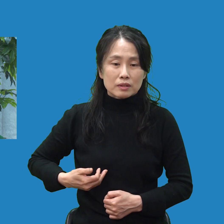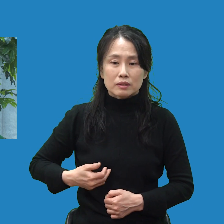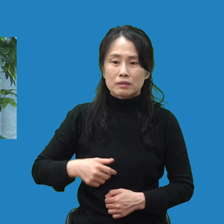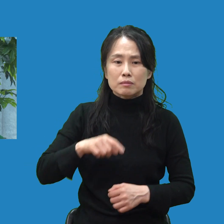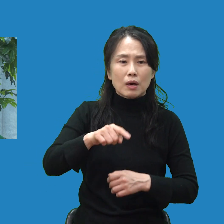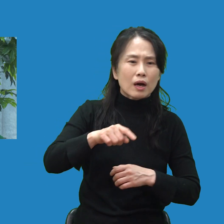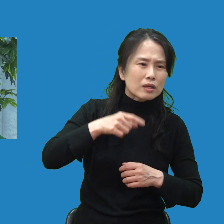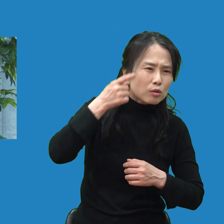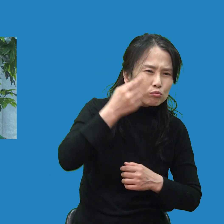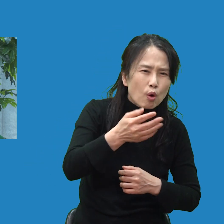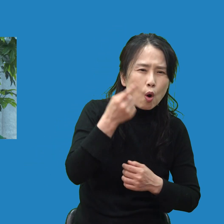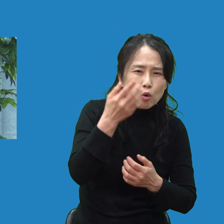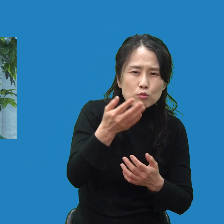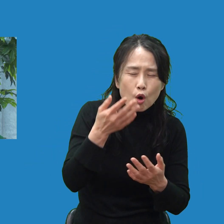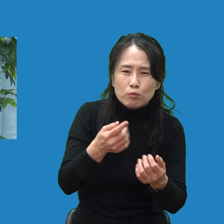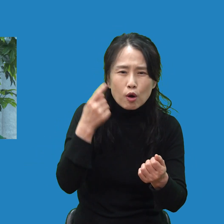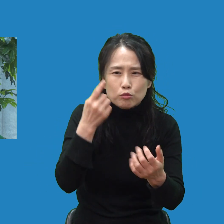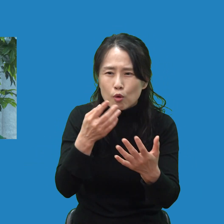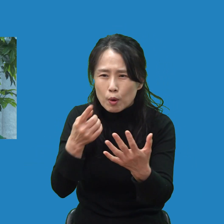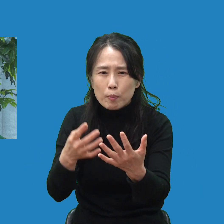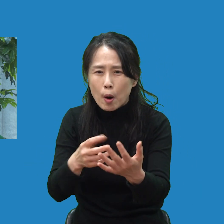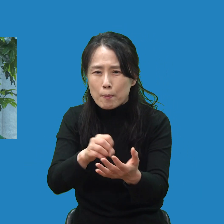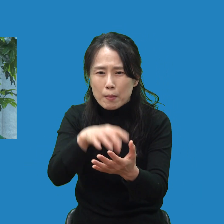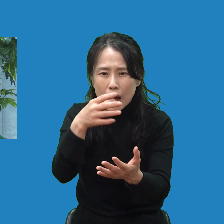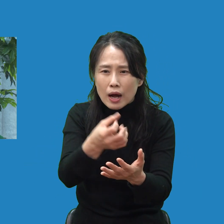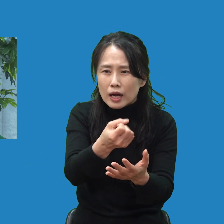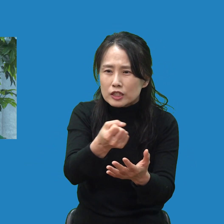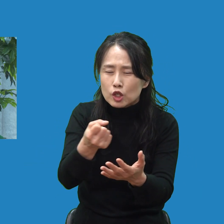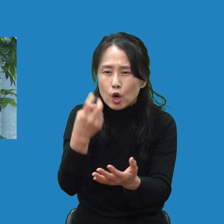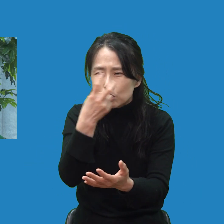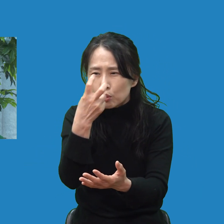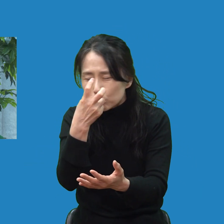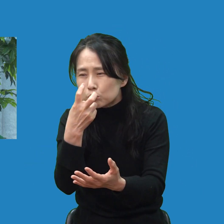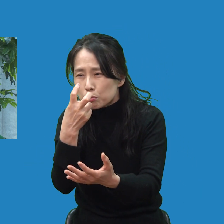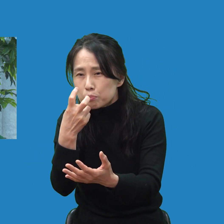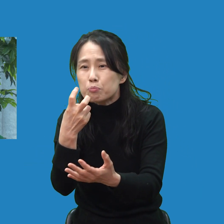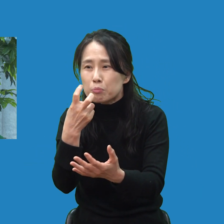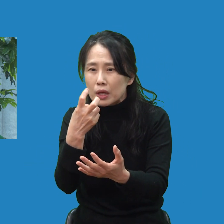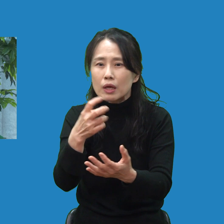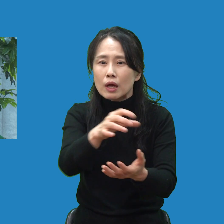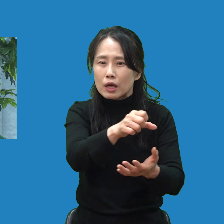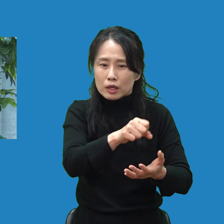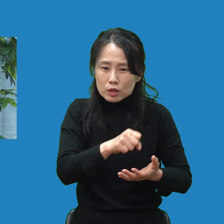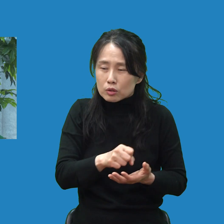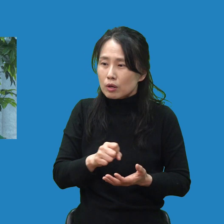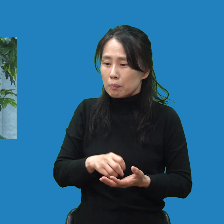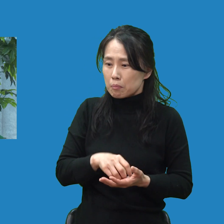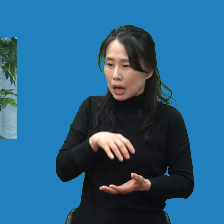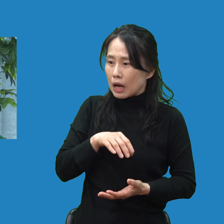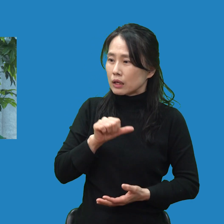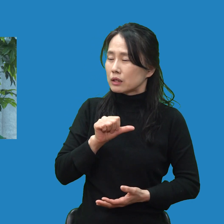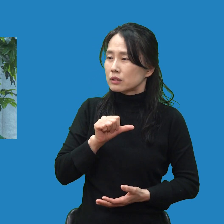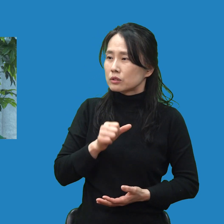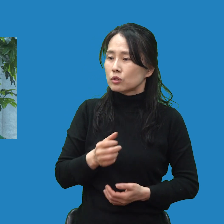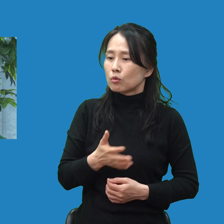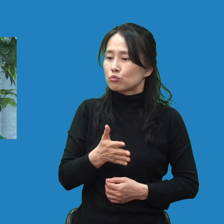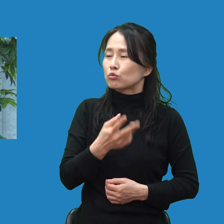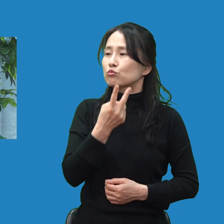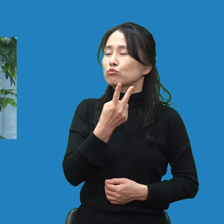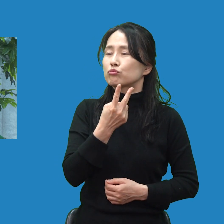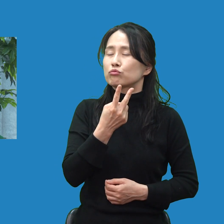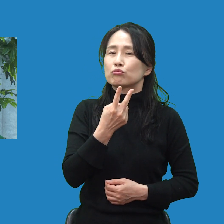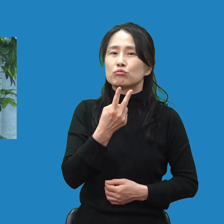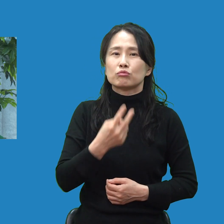수소문해가지고 이리 있는 그걸 빵을 이렇게 해보니까 빵 5개 하고 물고기도 2마리